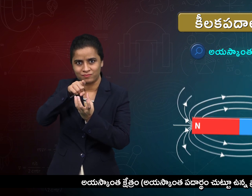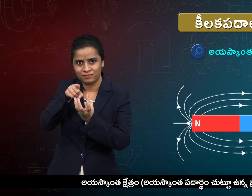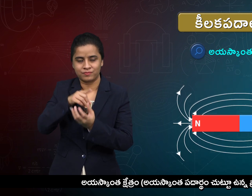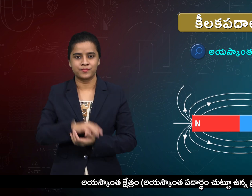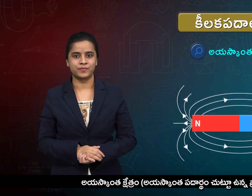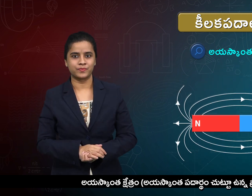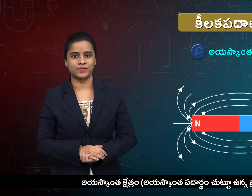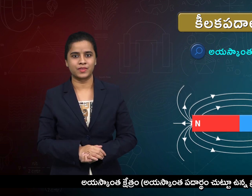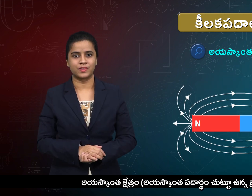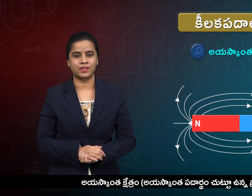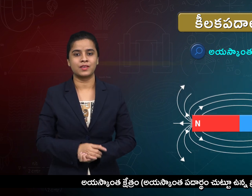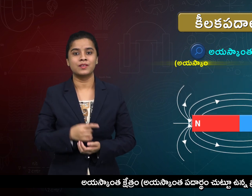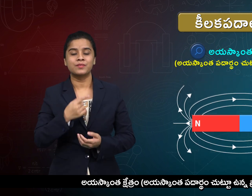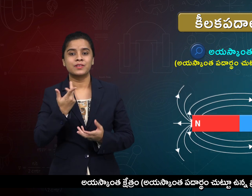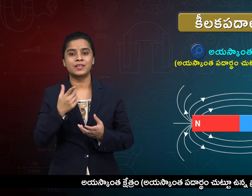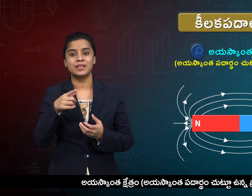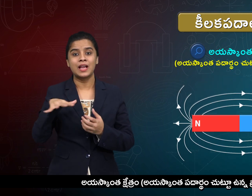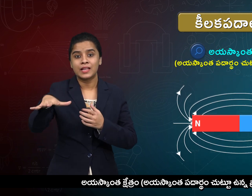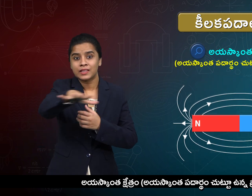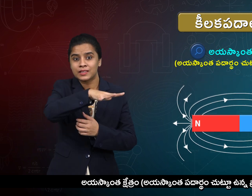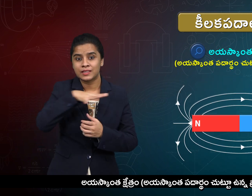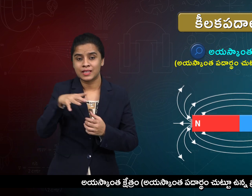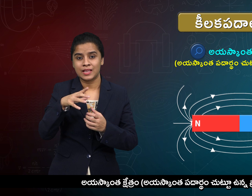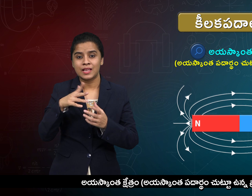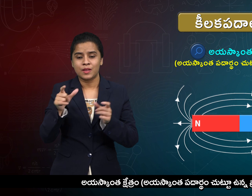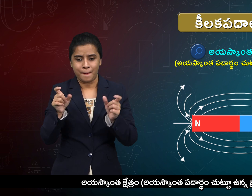అయస్కాంత క్షేత్రం, అయస్కాంత పదార్థం చుట్టూ ఉన్న ప్రాంతం,